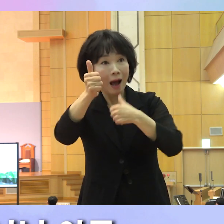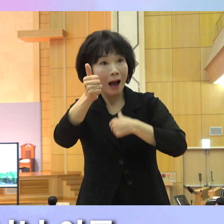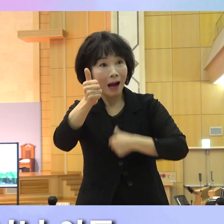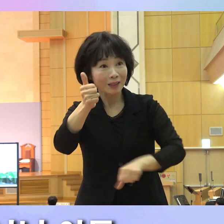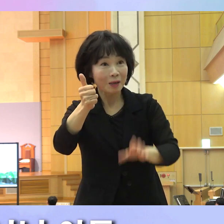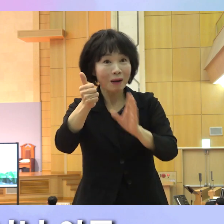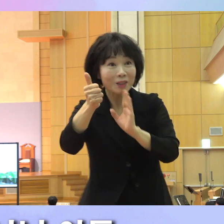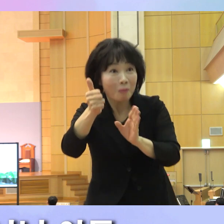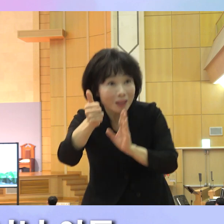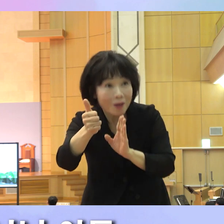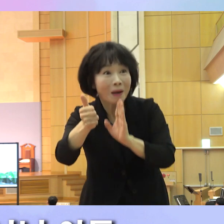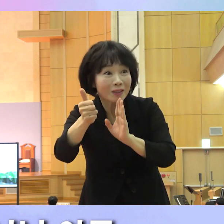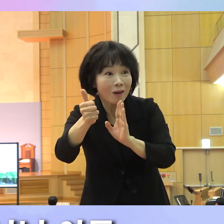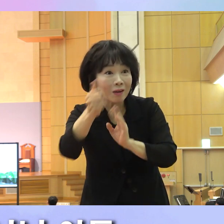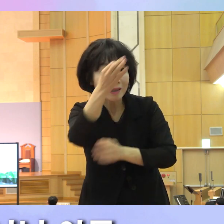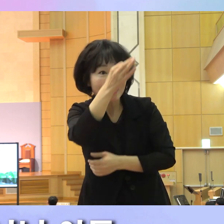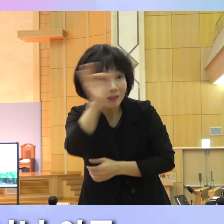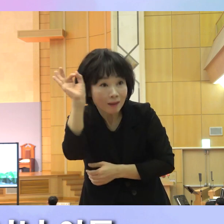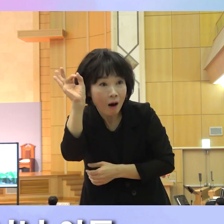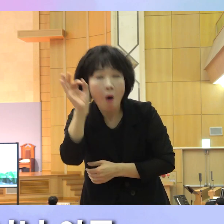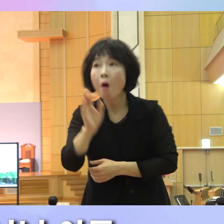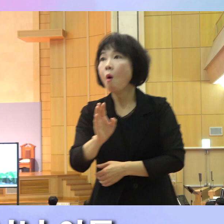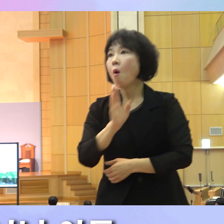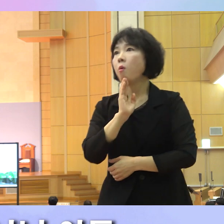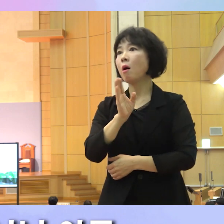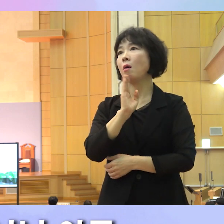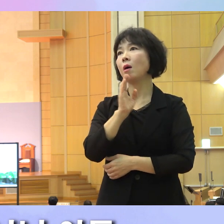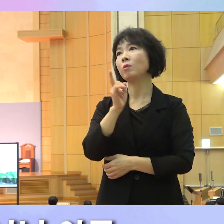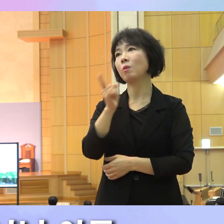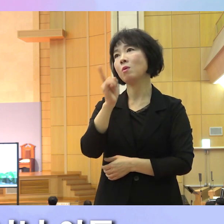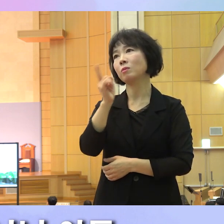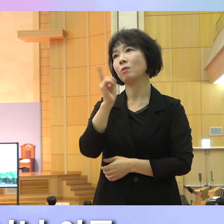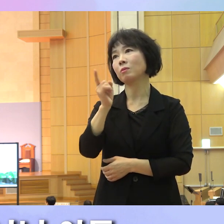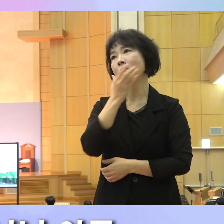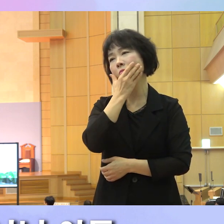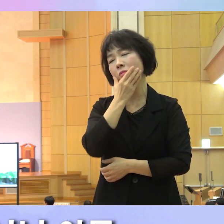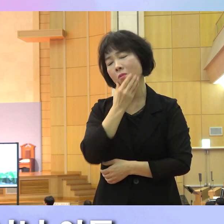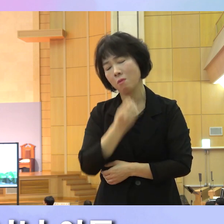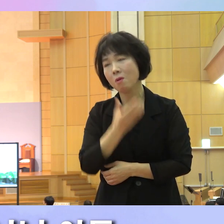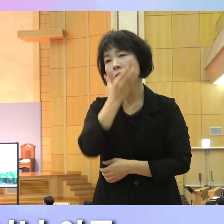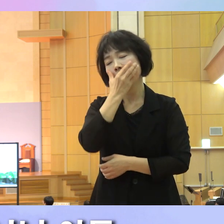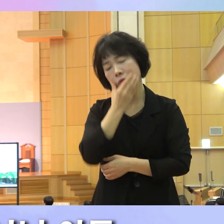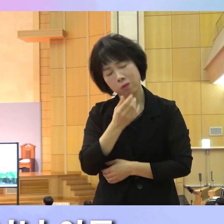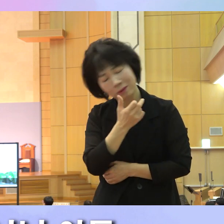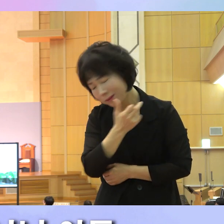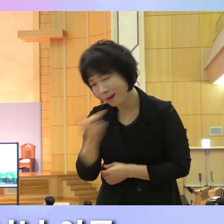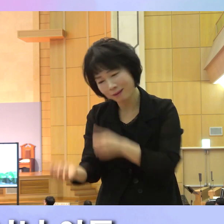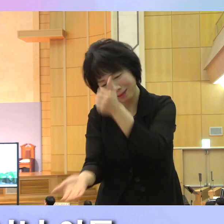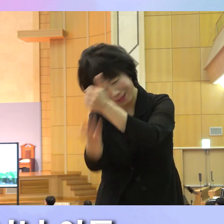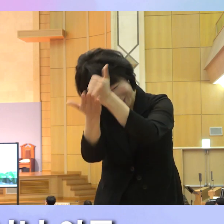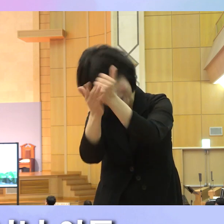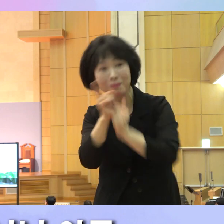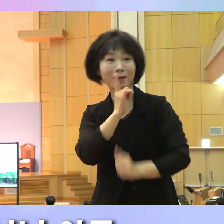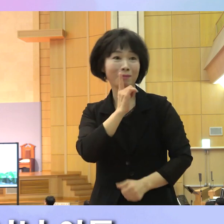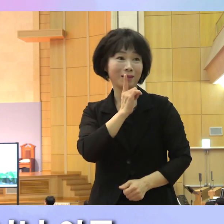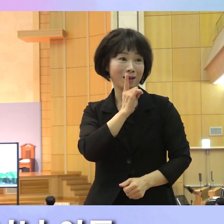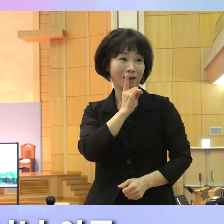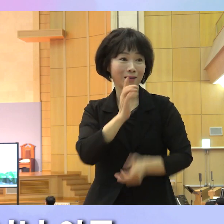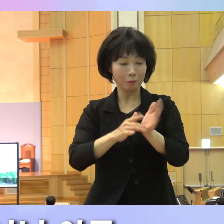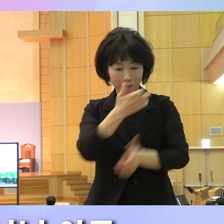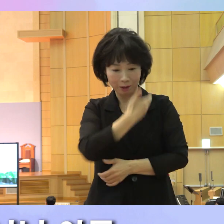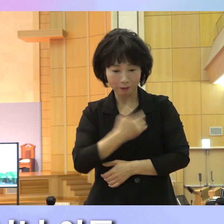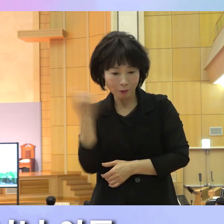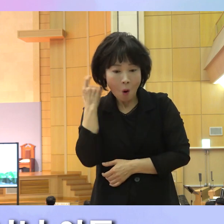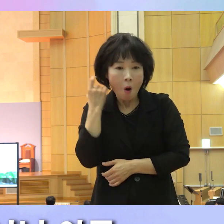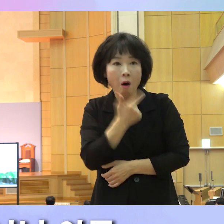때문에 예수님 말하길, 너 복이 있다. 제자들이 다 듣고 베드로를 통해서 다 몰랐던 걸